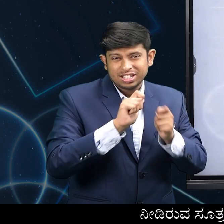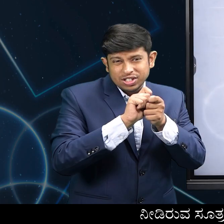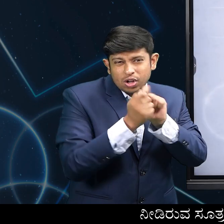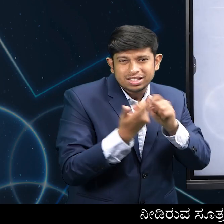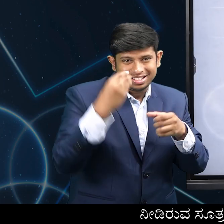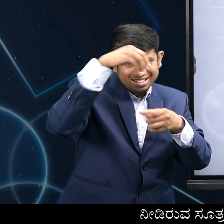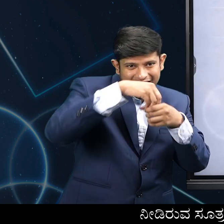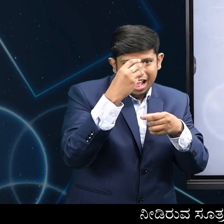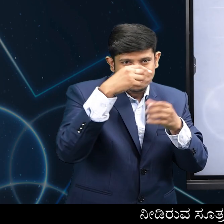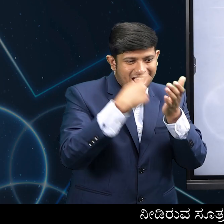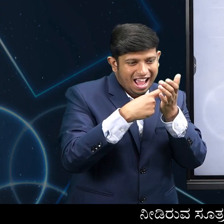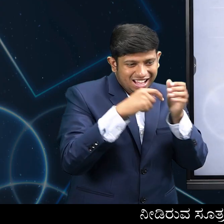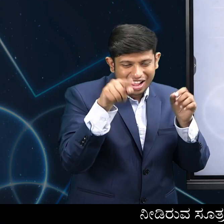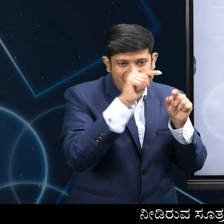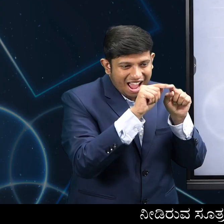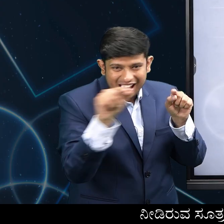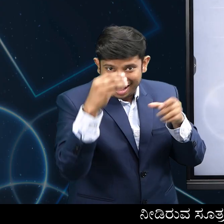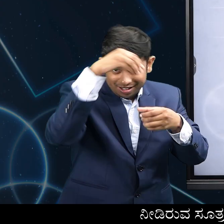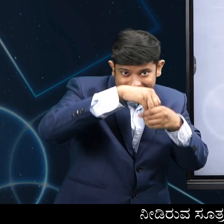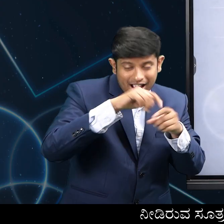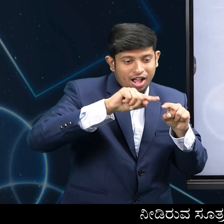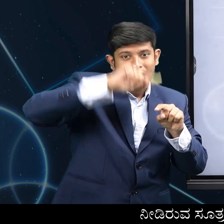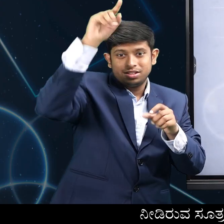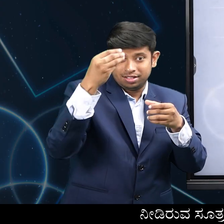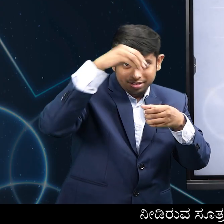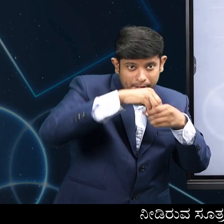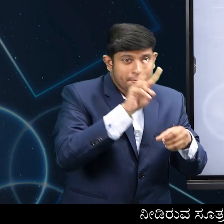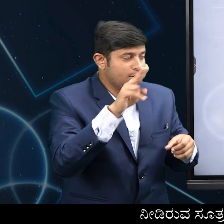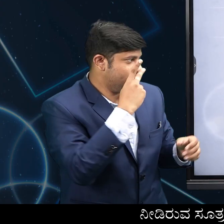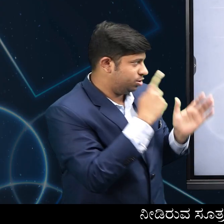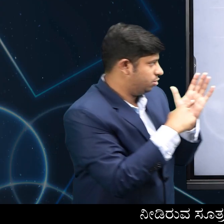ನೀಡಿರುವ ಸೂತ್ರದಲ್ಲಿ ತ್ರಿಜ್ಯ ಮತ್ತು ಎತ್ತರದ ಮೌಲ್ಯಗಳನ್ನ ಬದಲಾಯಿಸಬೇಕು.